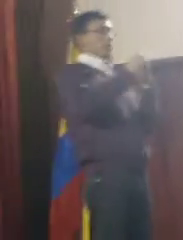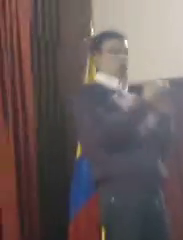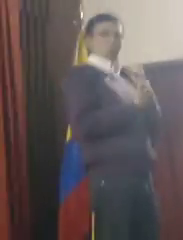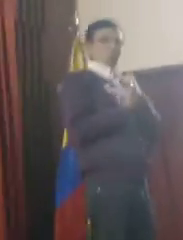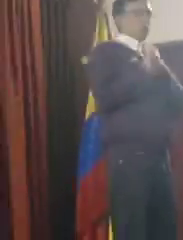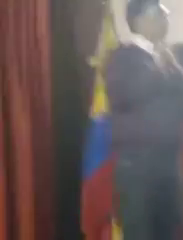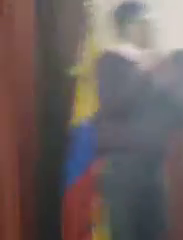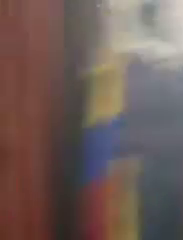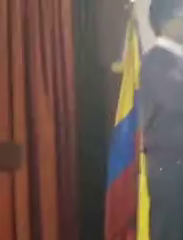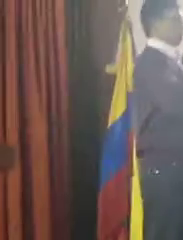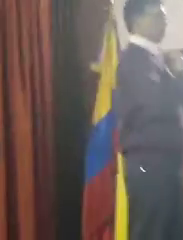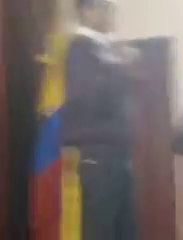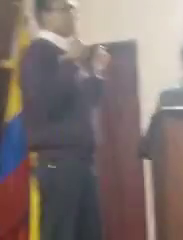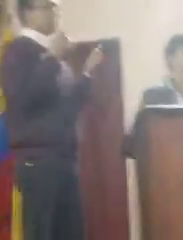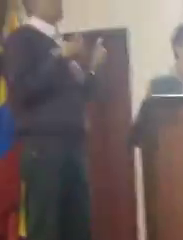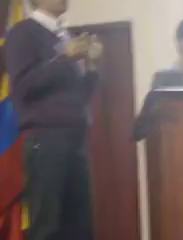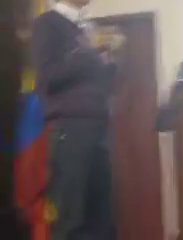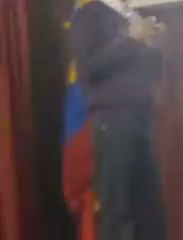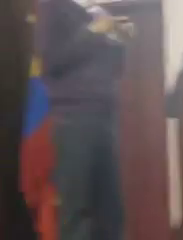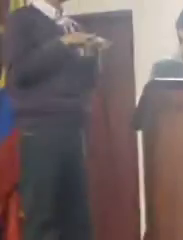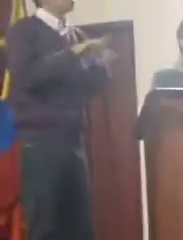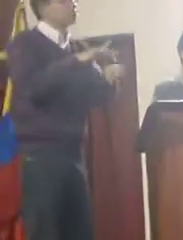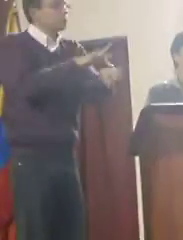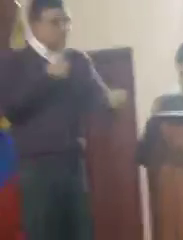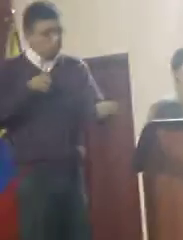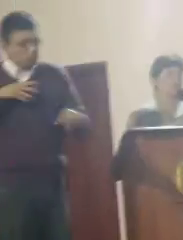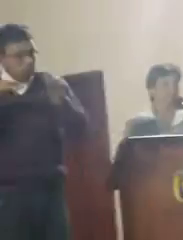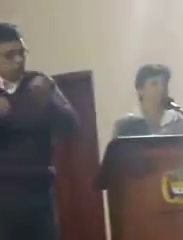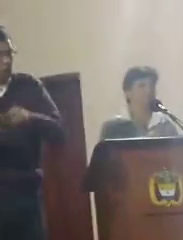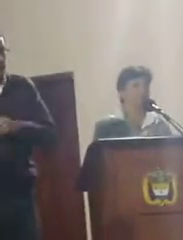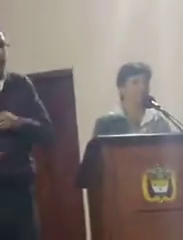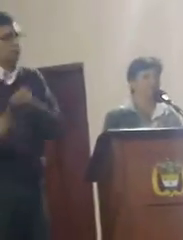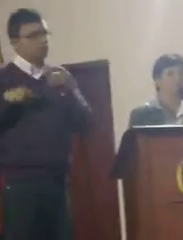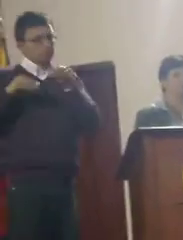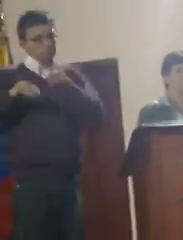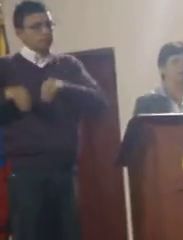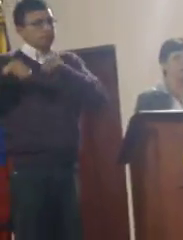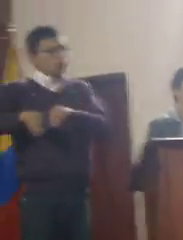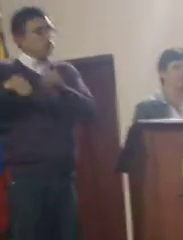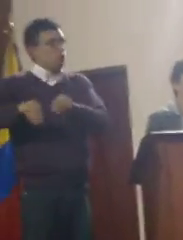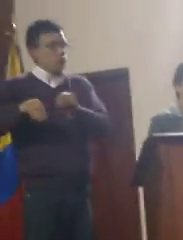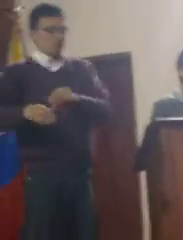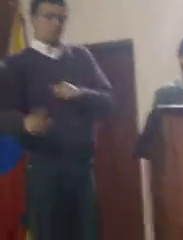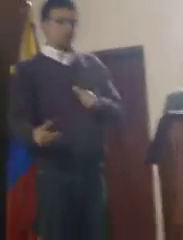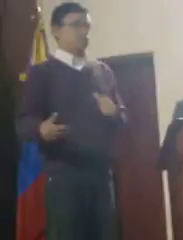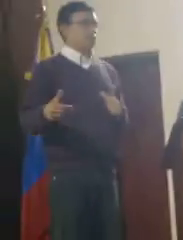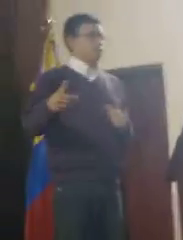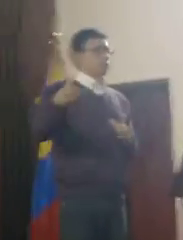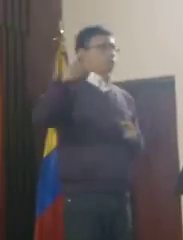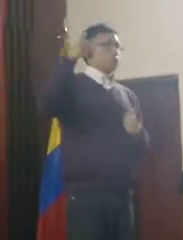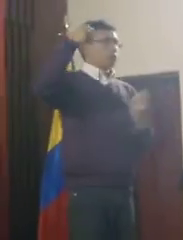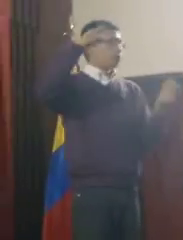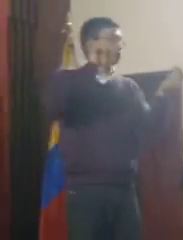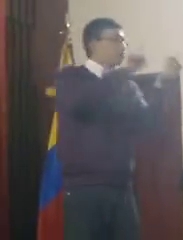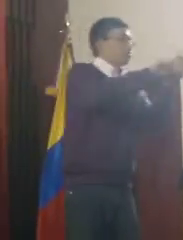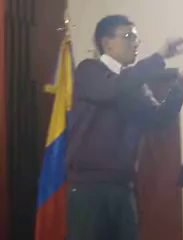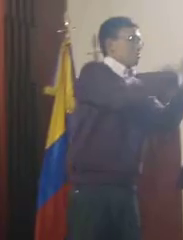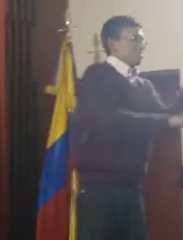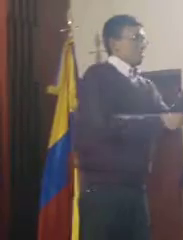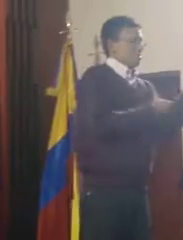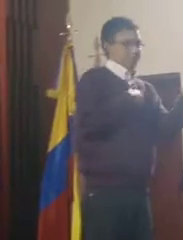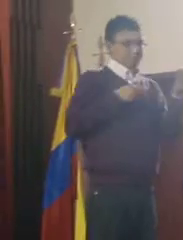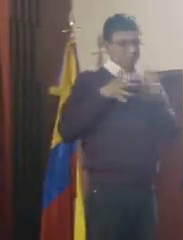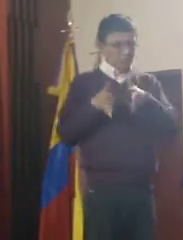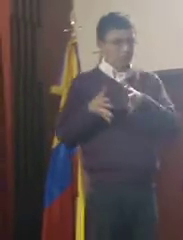una temprana edad pues tengan el aporte de poder incluir dentro de su rehabilitación también la